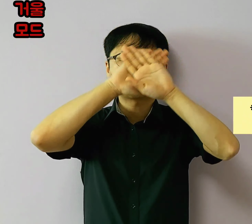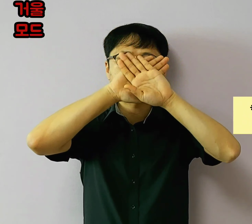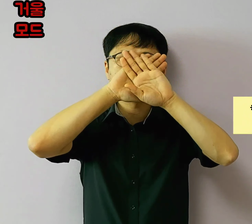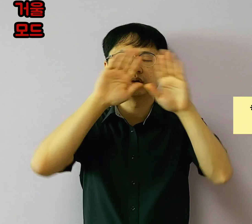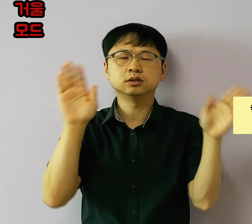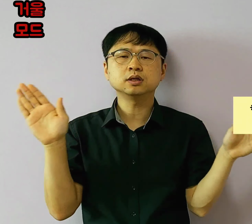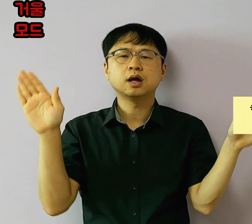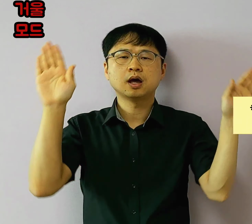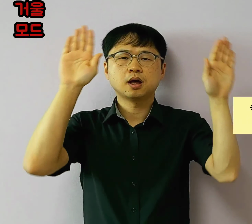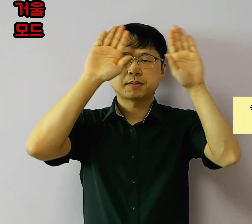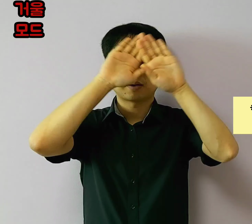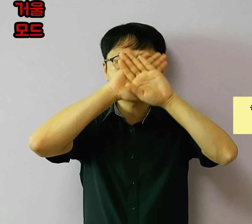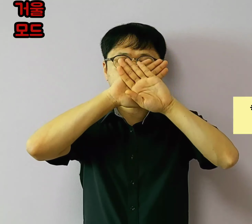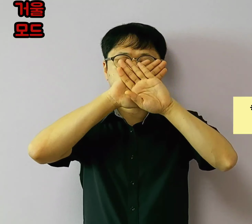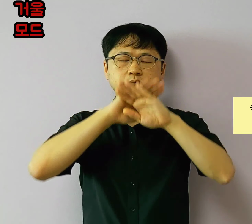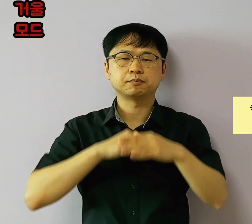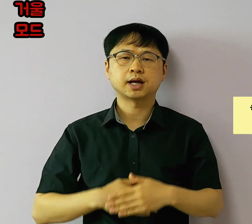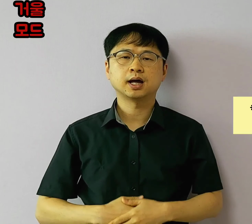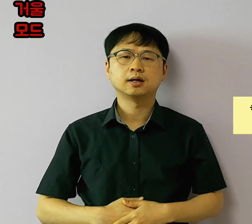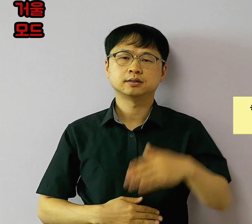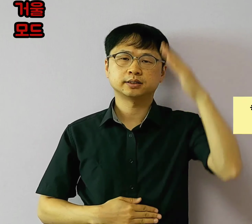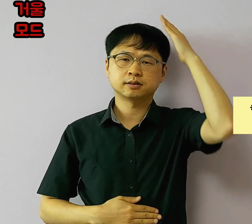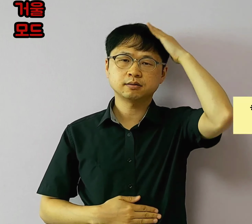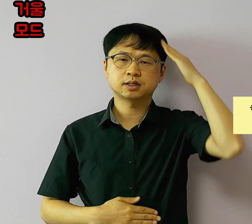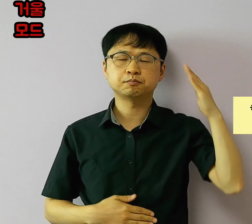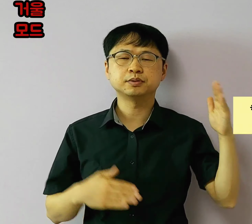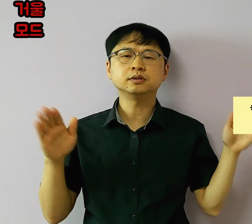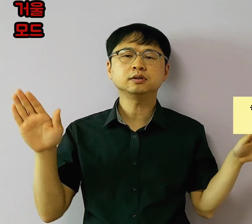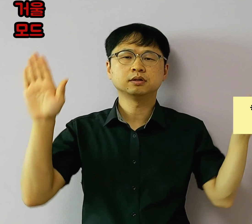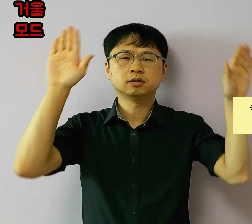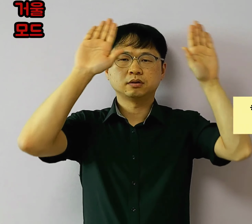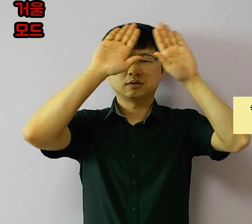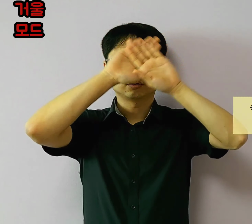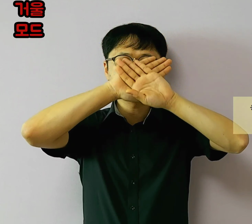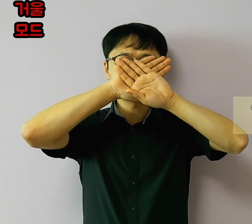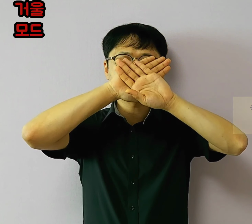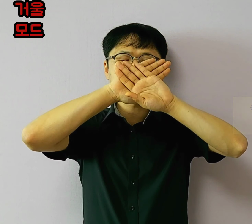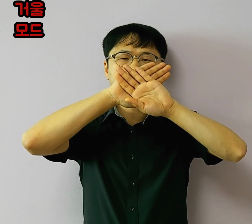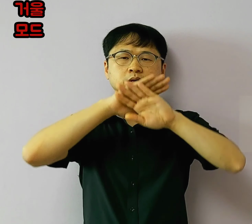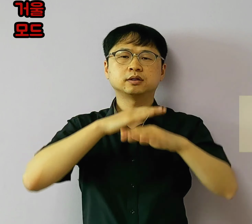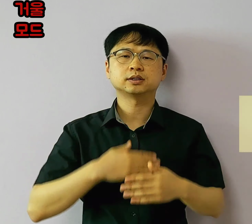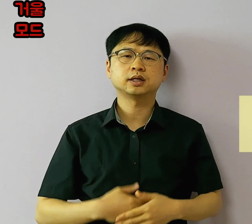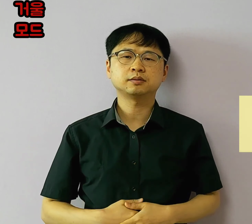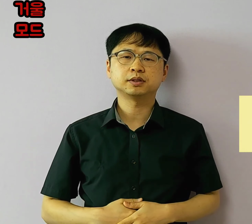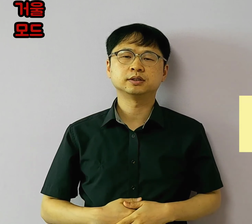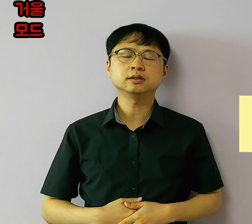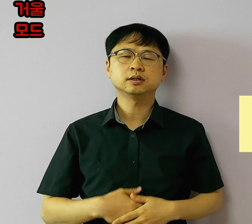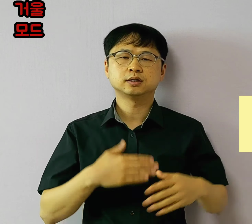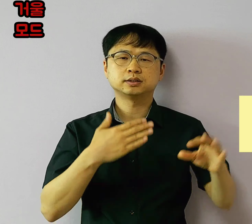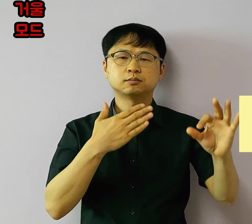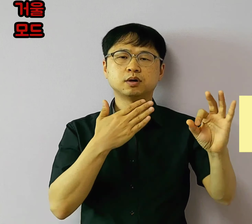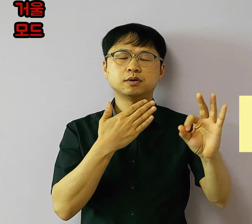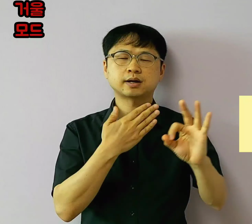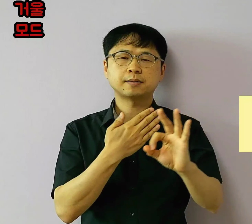어둡다 혹은 밤이라는 수어가 됩니다. 그래서 깊은 어둠이 내리면 여기서 내리면은 그냥